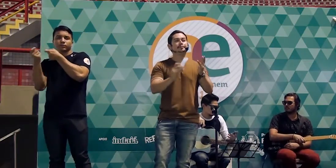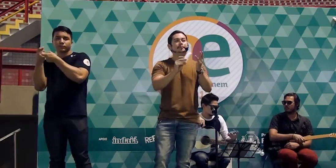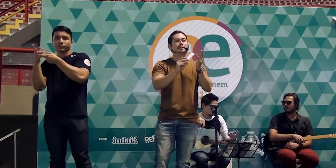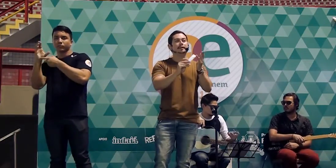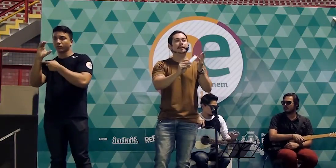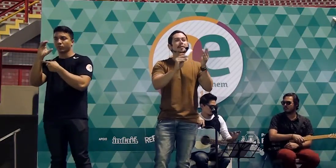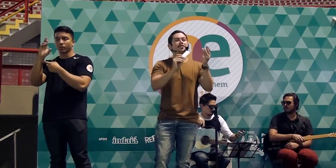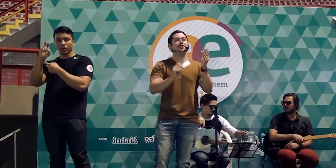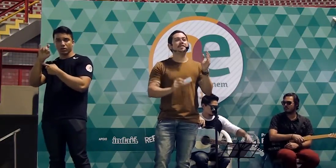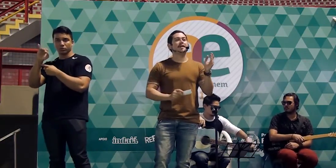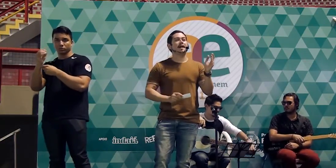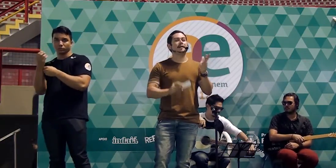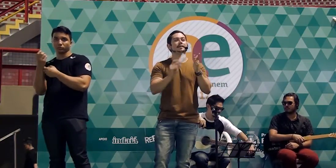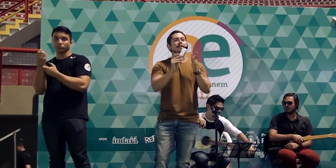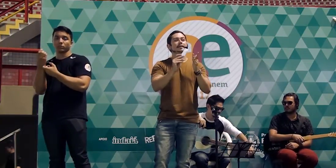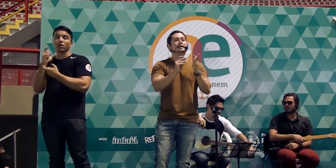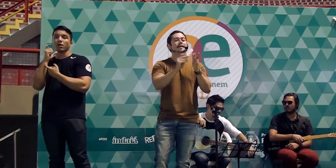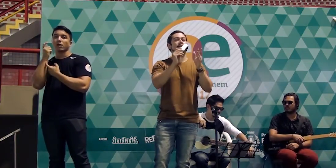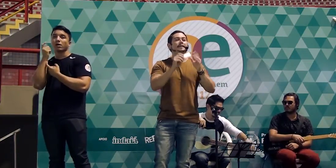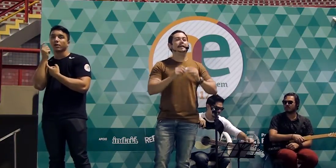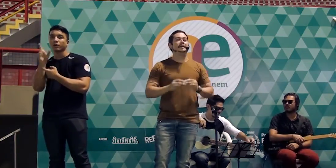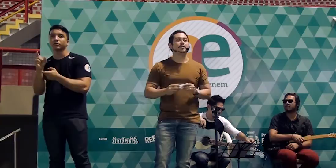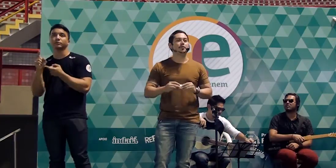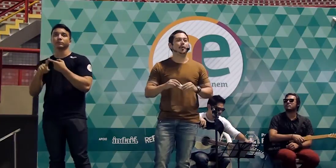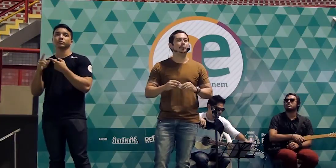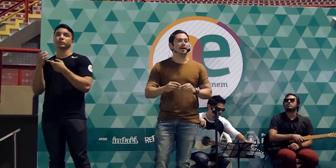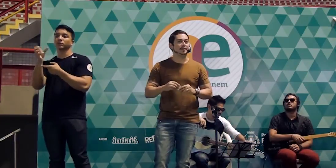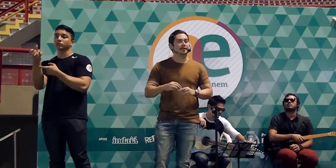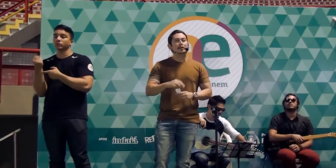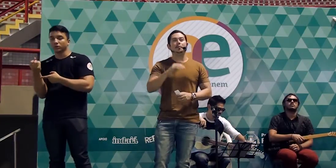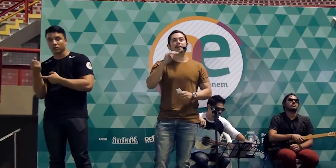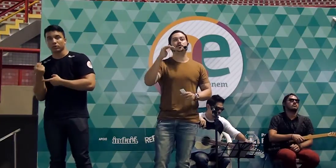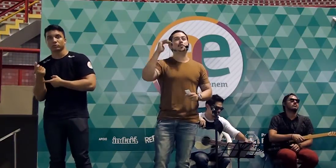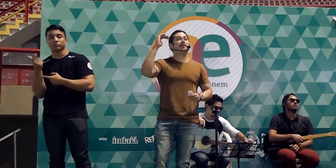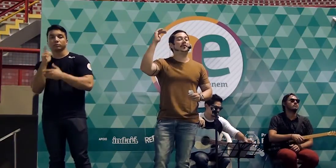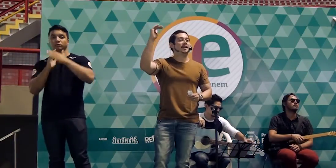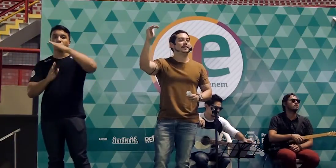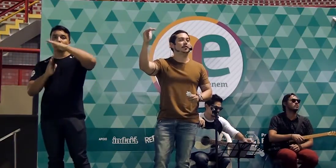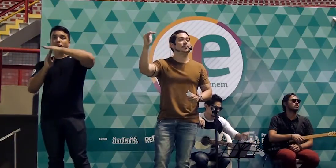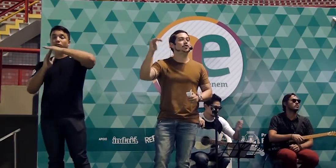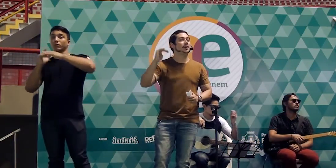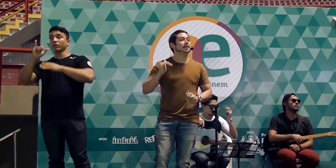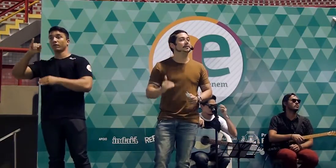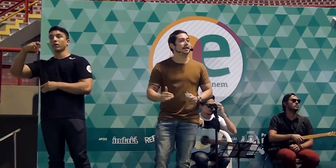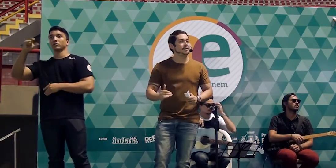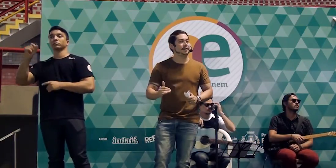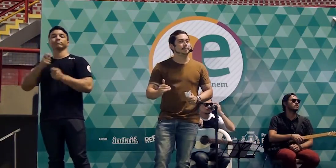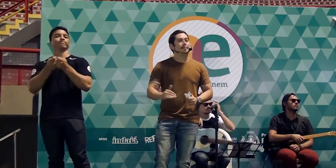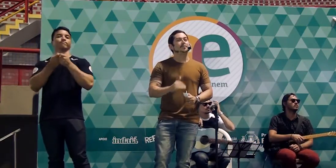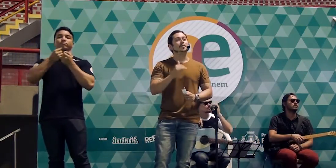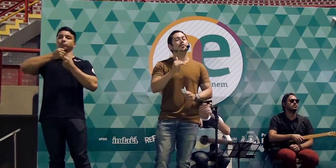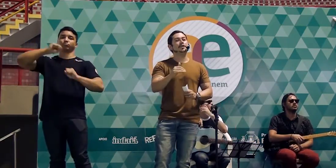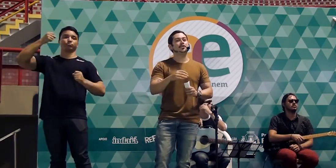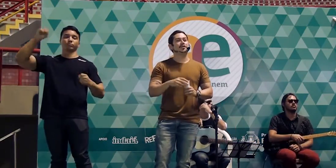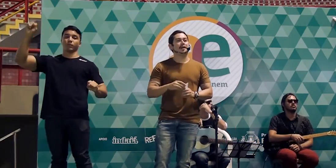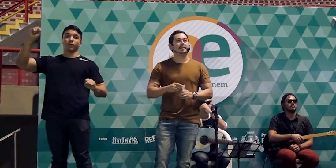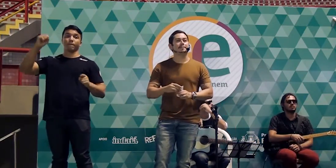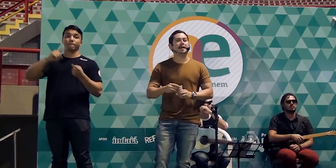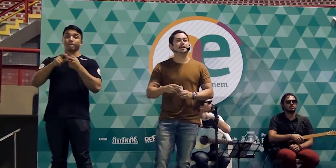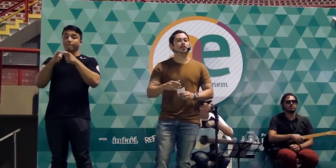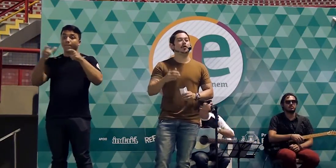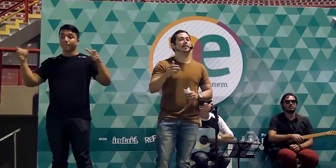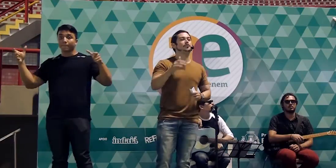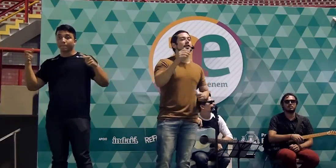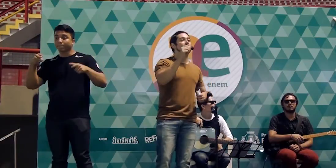crédito, limite de saque e as cadernetas de poupança. O Brasil tinha uma inflação gigantesca. Muita gente da